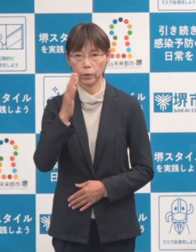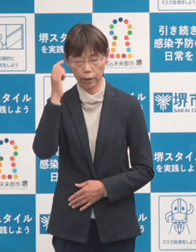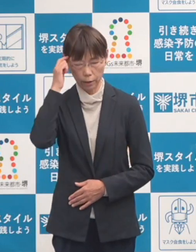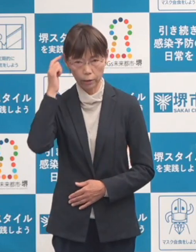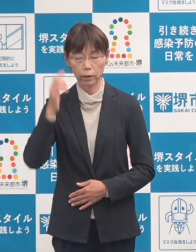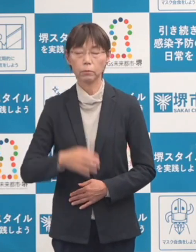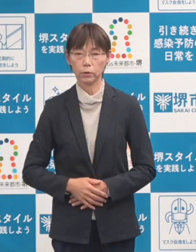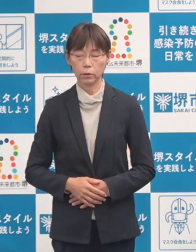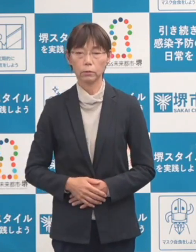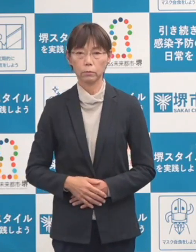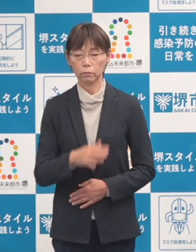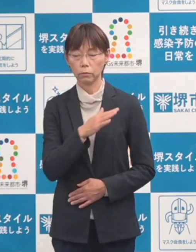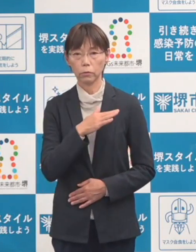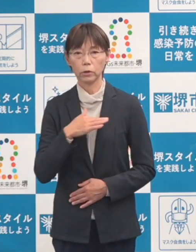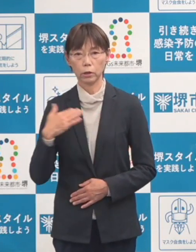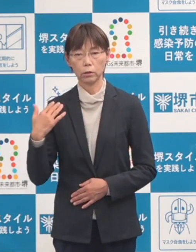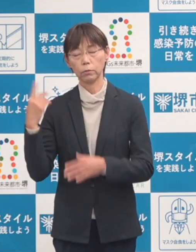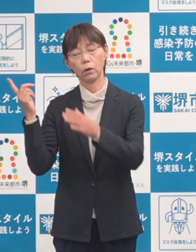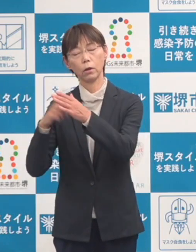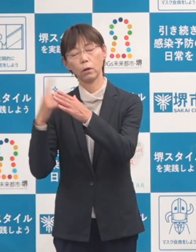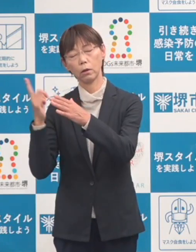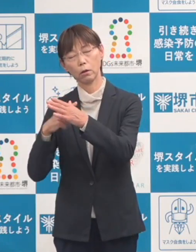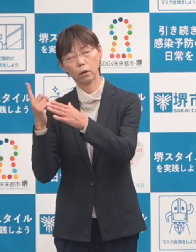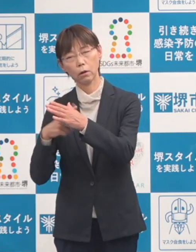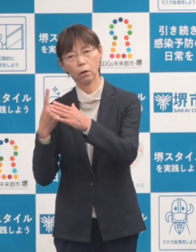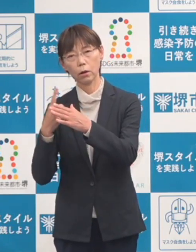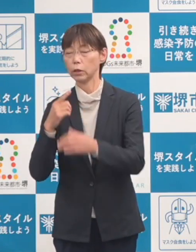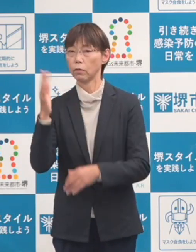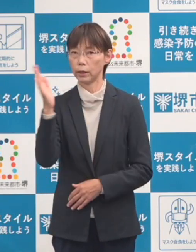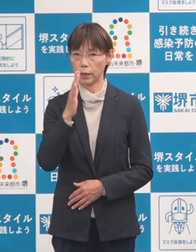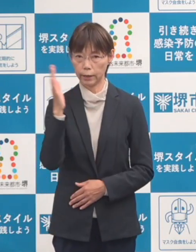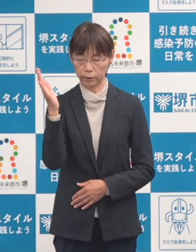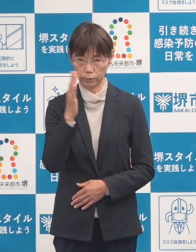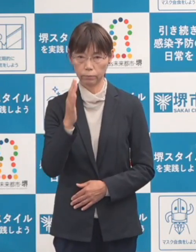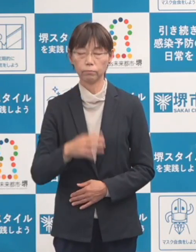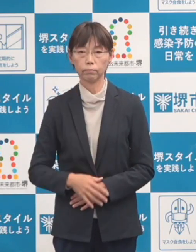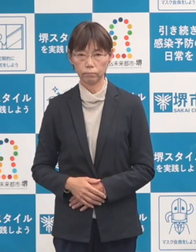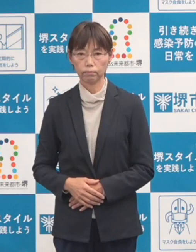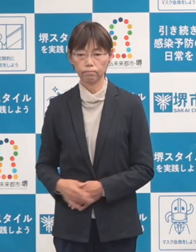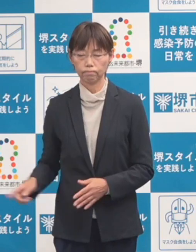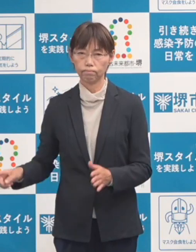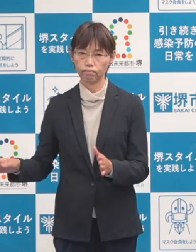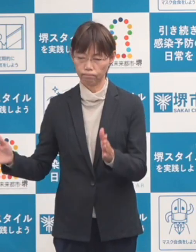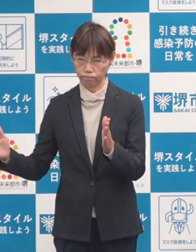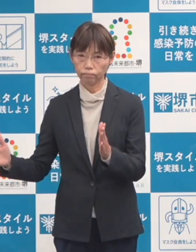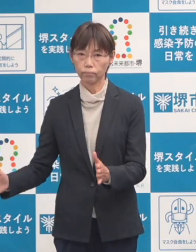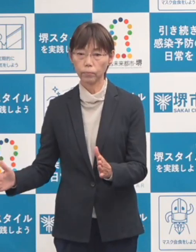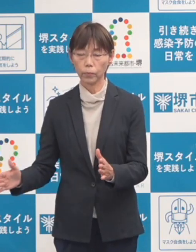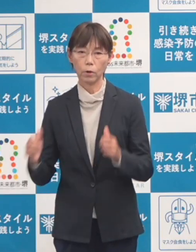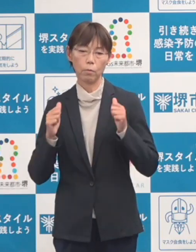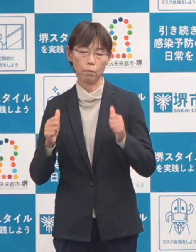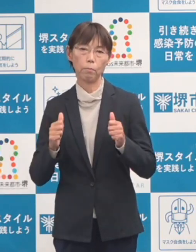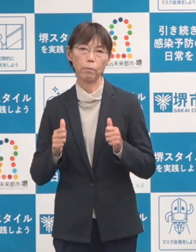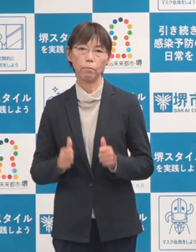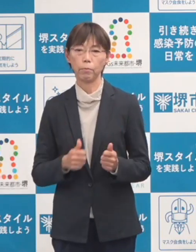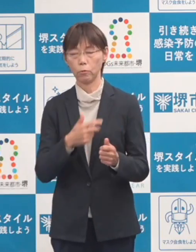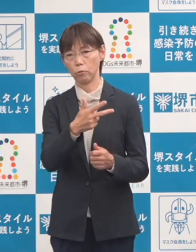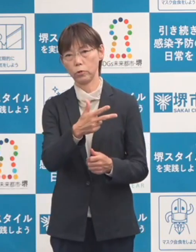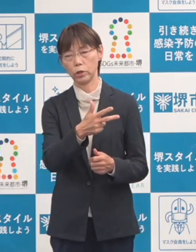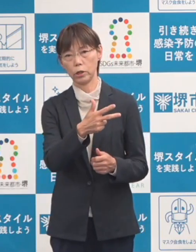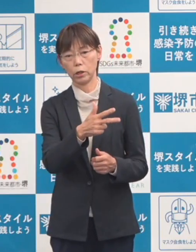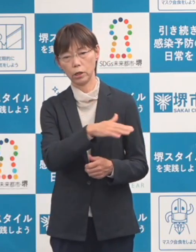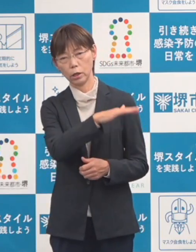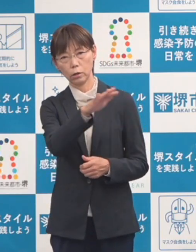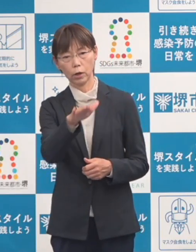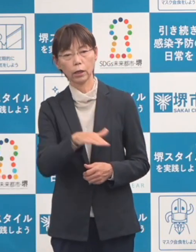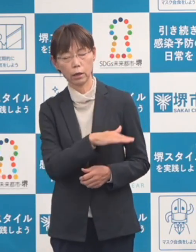も全く何も考えずに行ったわけではございません。この間市に関わる弁護士の方々いらっしゃいます、複数名の弁護士の方にお話